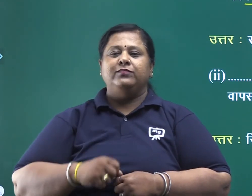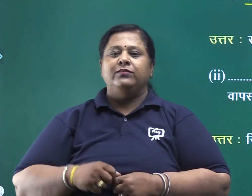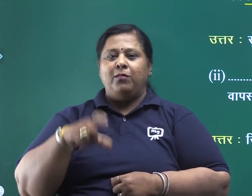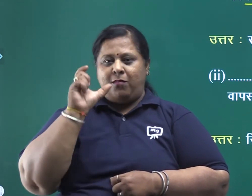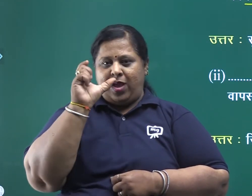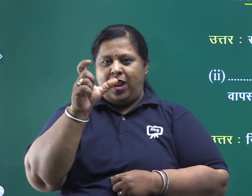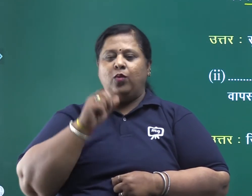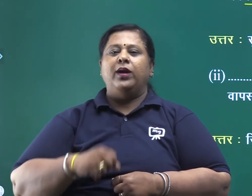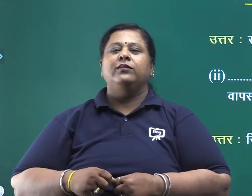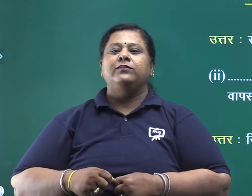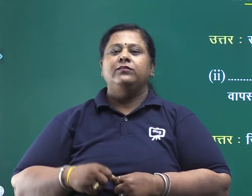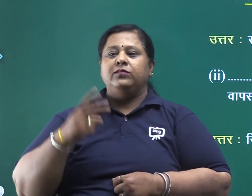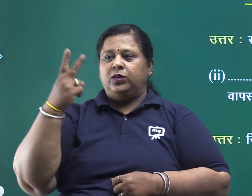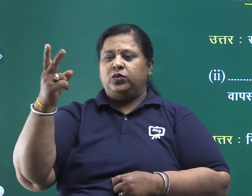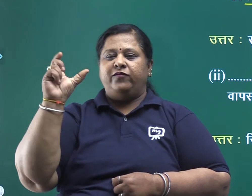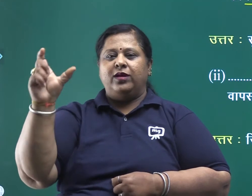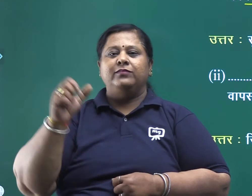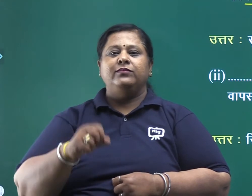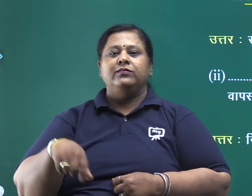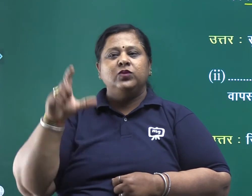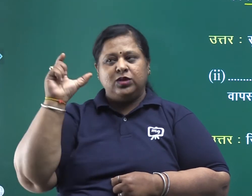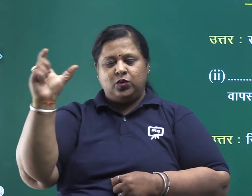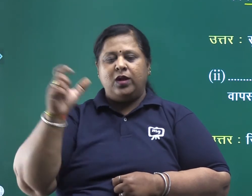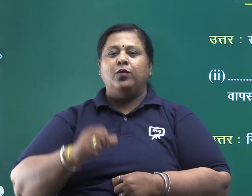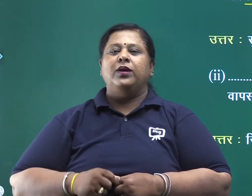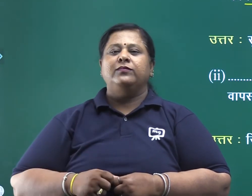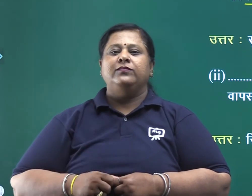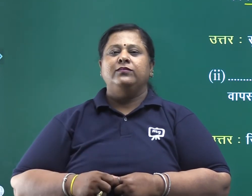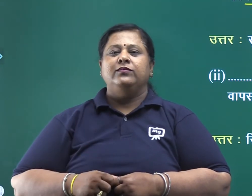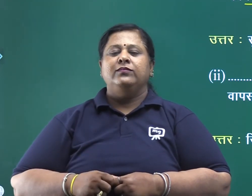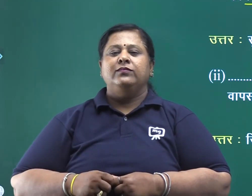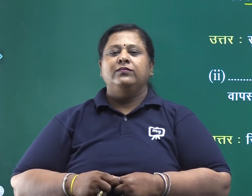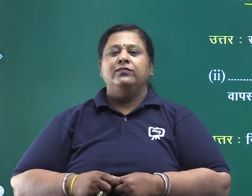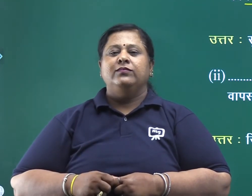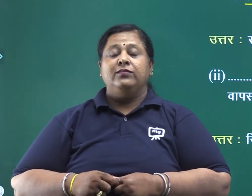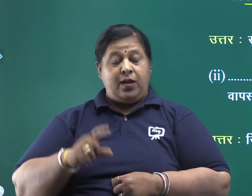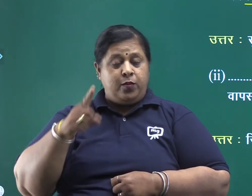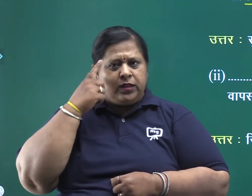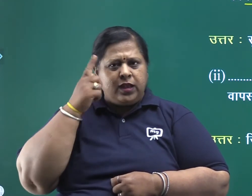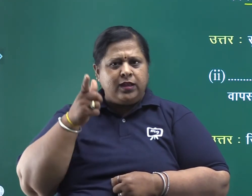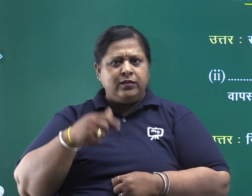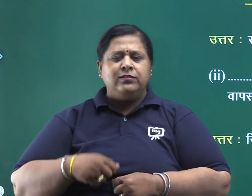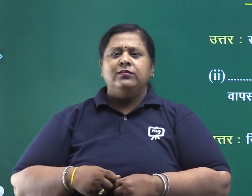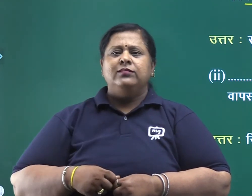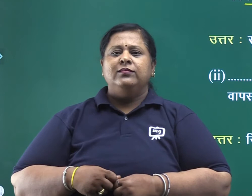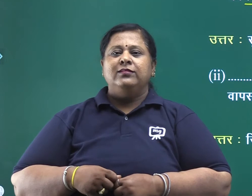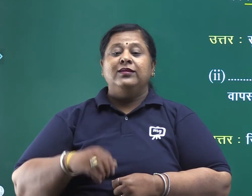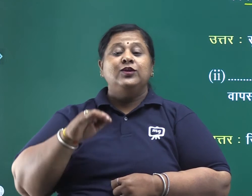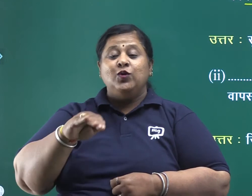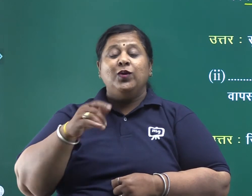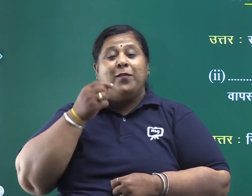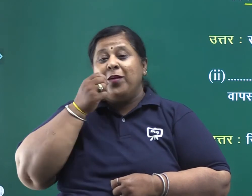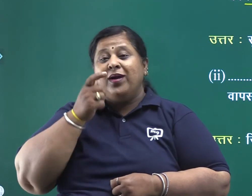विकल्प महलनुमा या दूसरा विकल्प सुरंगनुमा। तो आपको पता है छोटू के